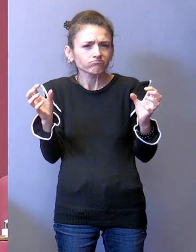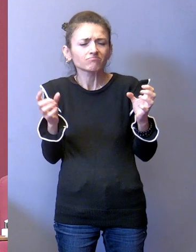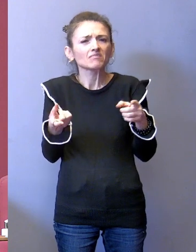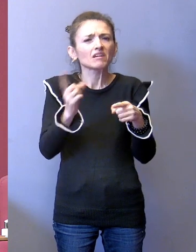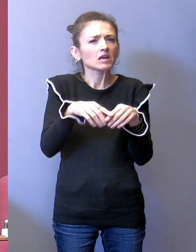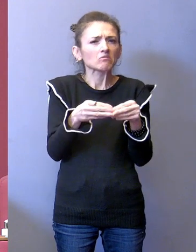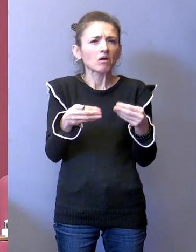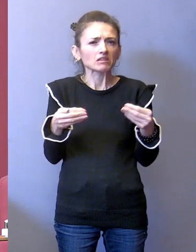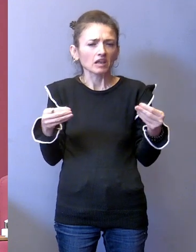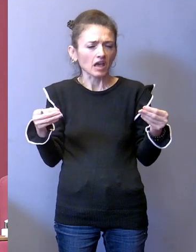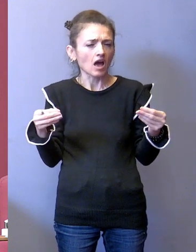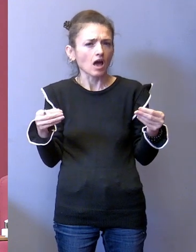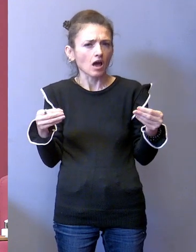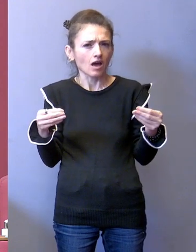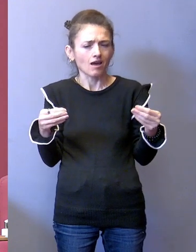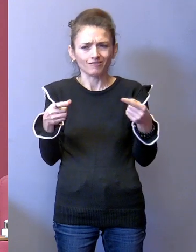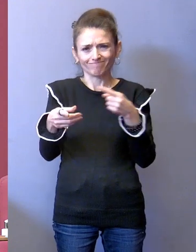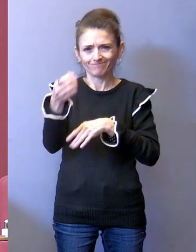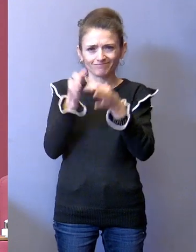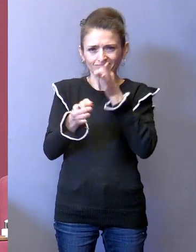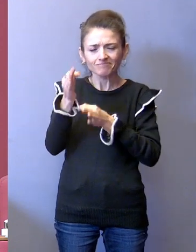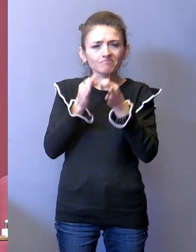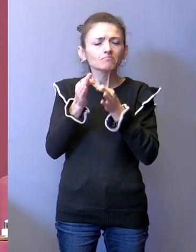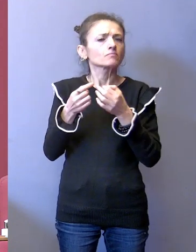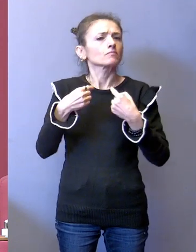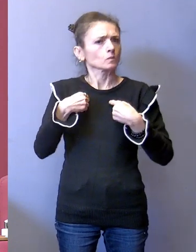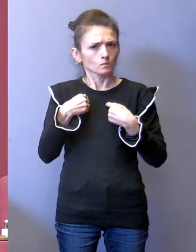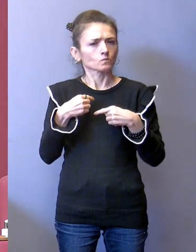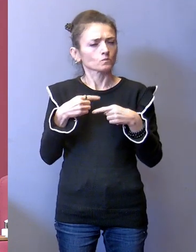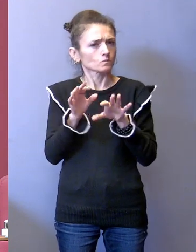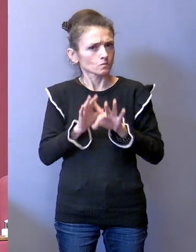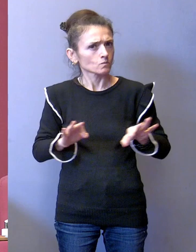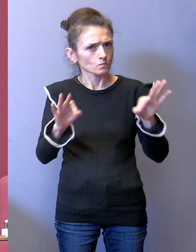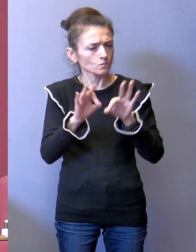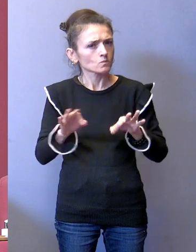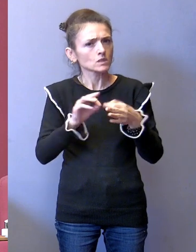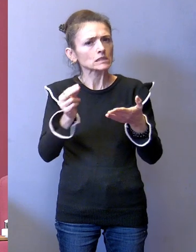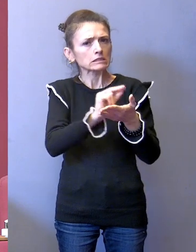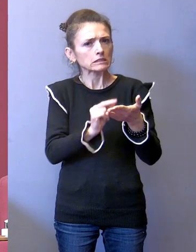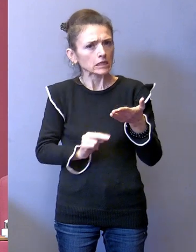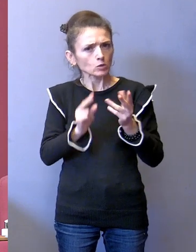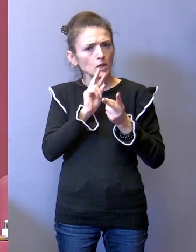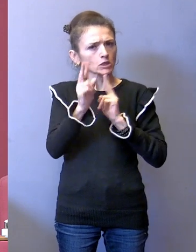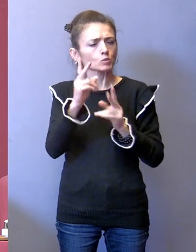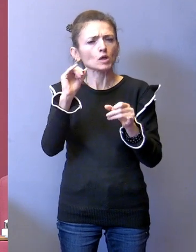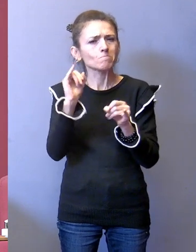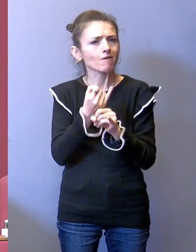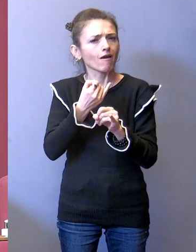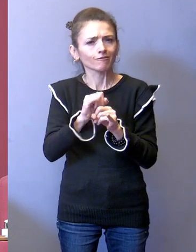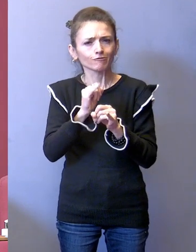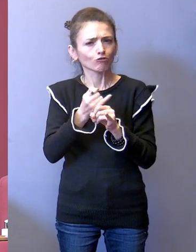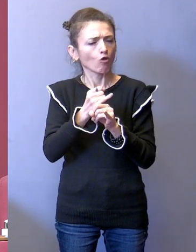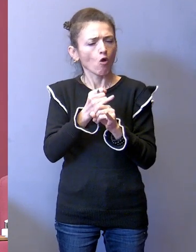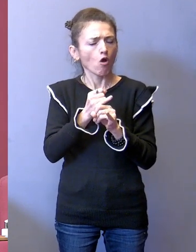tutto quel materiale che lei citava sarà mia premura a farle pervenire per iscritto una risposta dettagliata